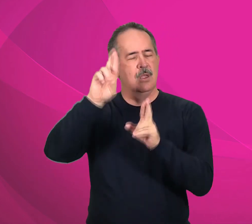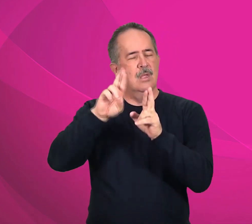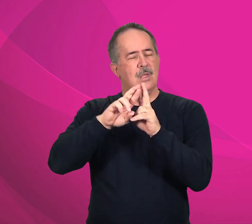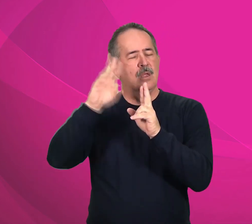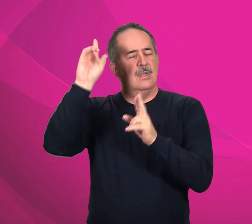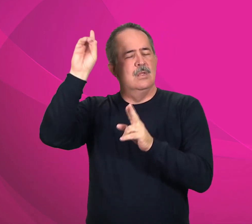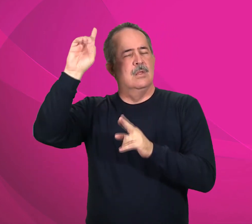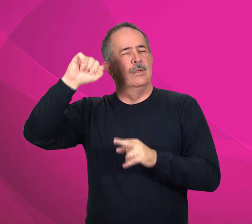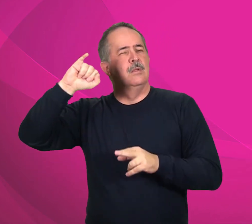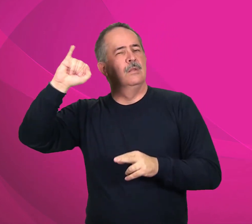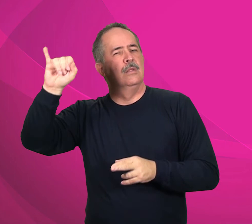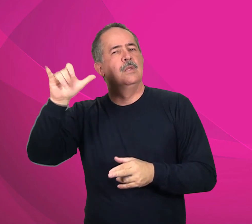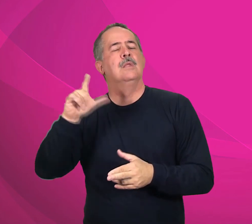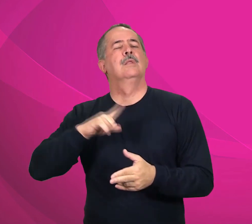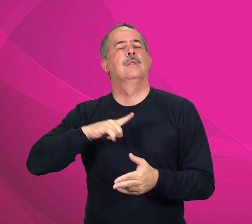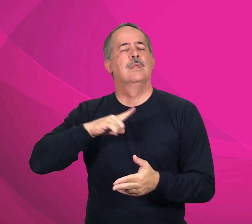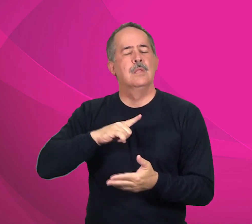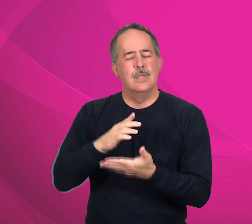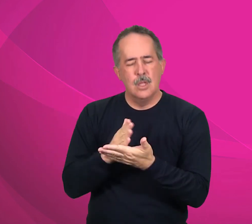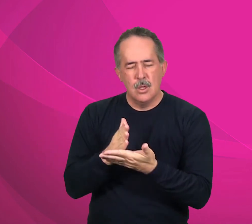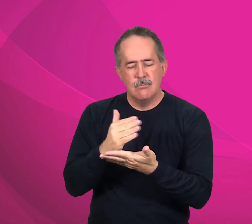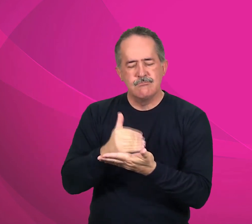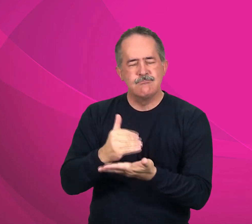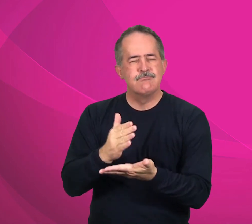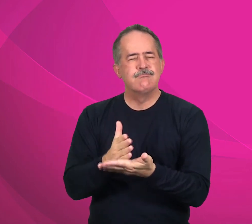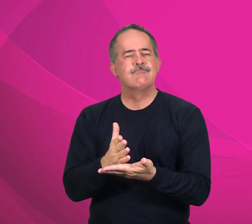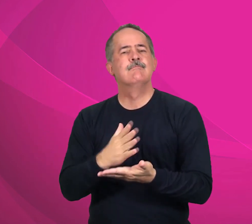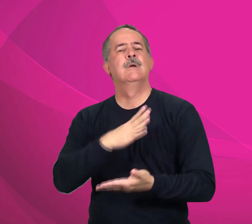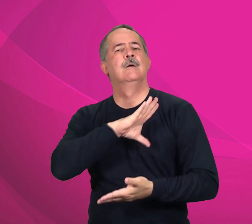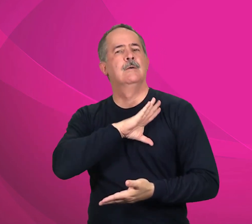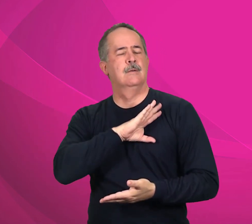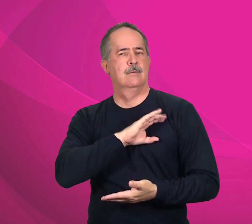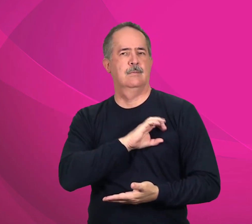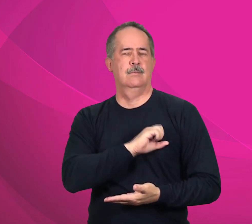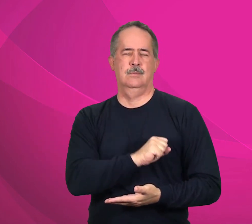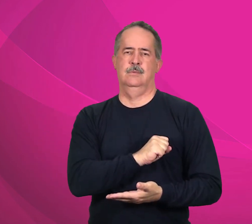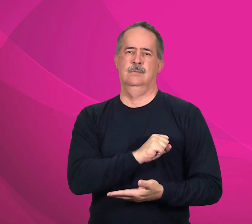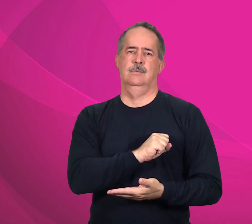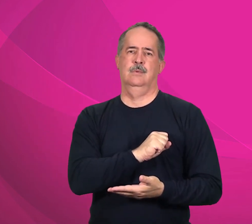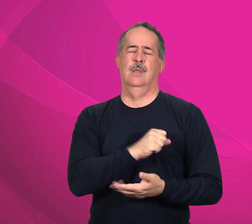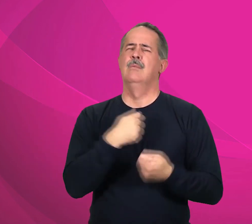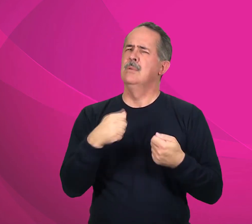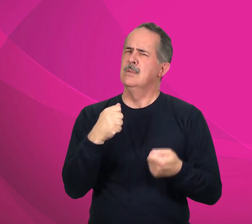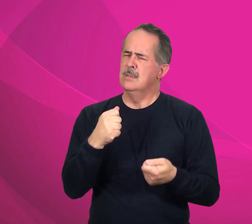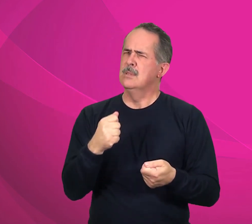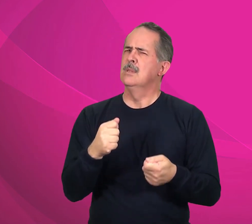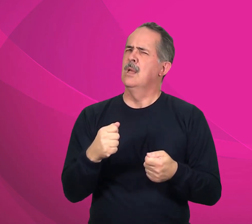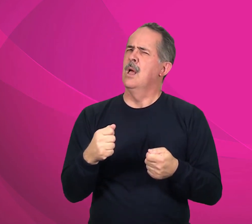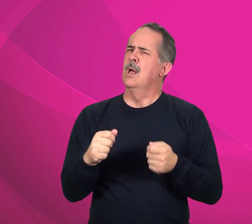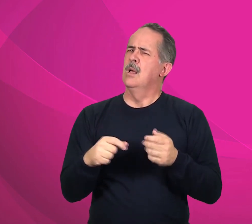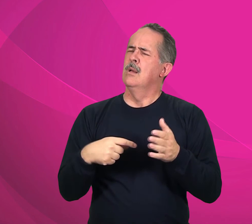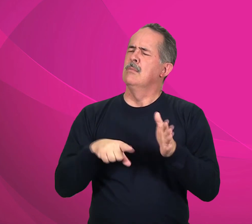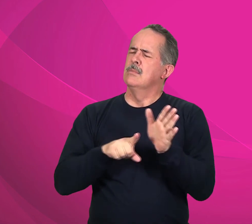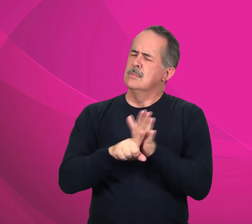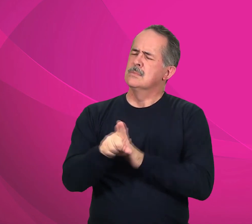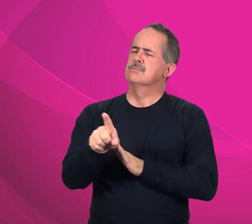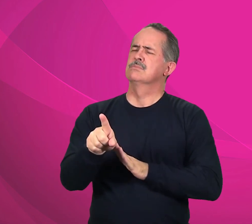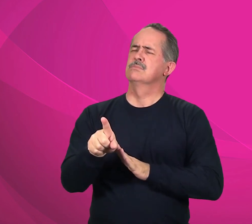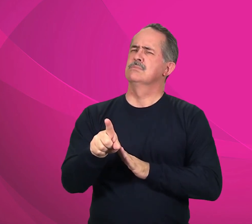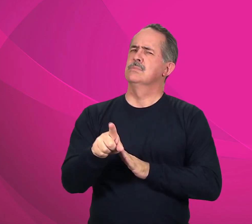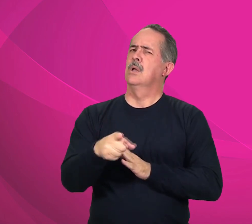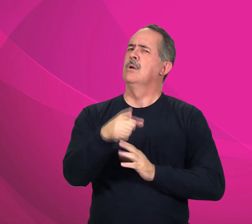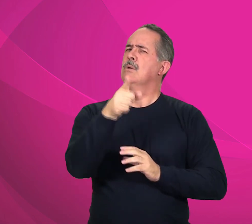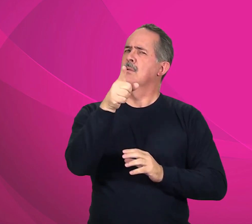quando houver partilha e amor por isso é preciso perguntar você